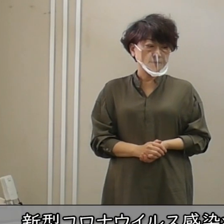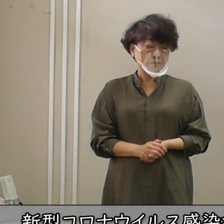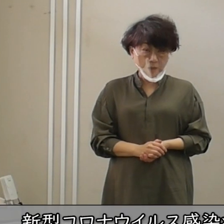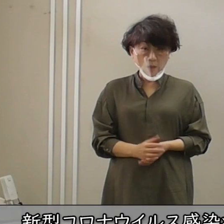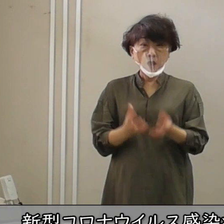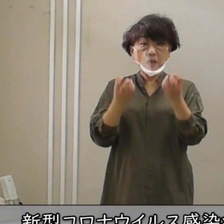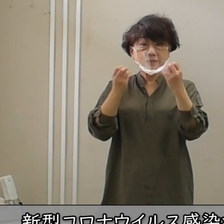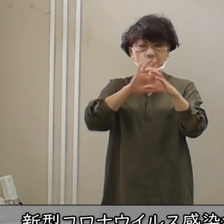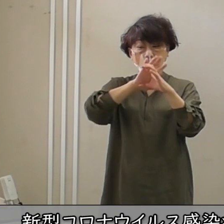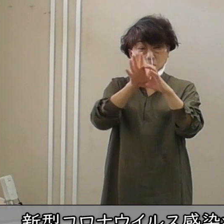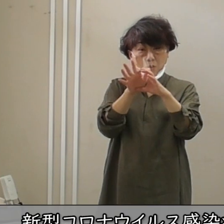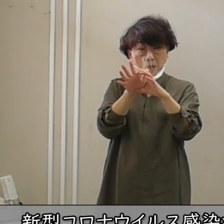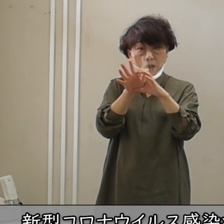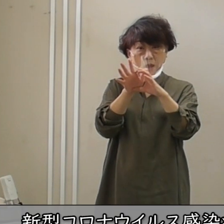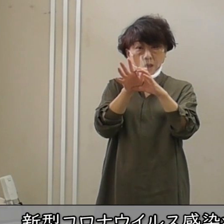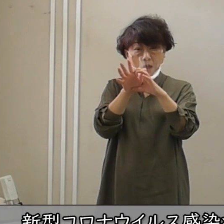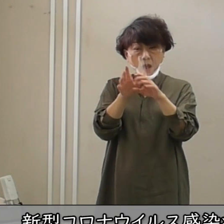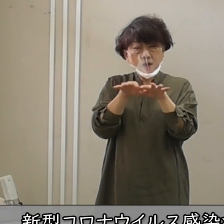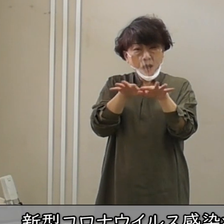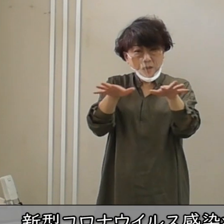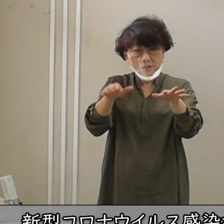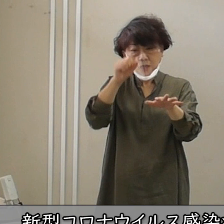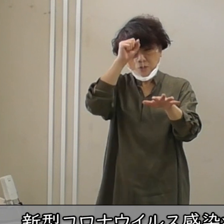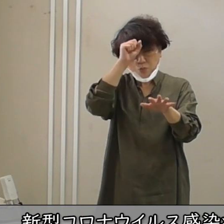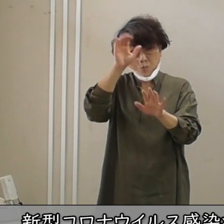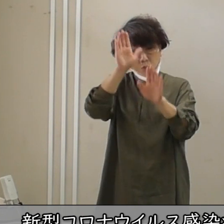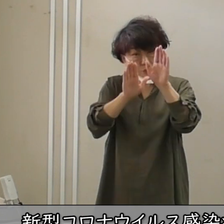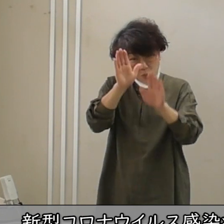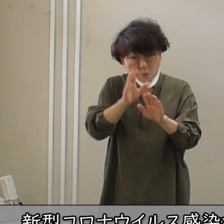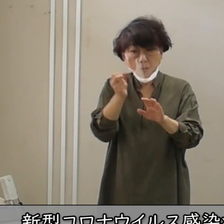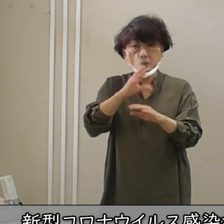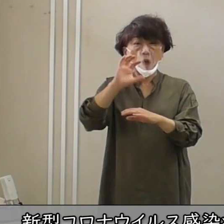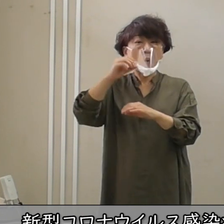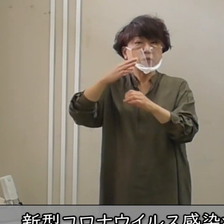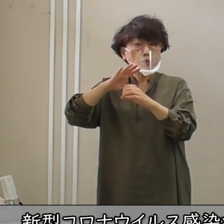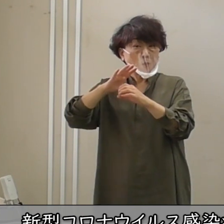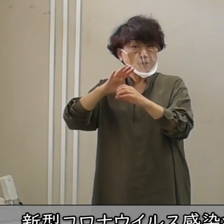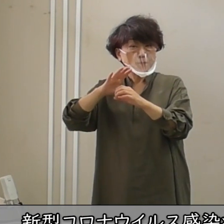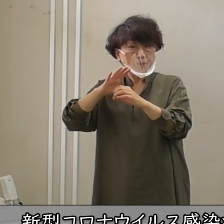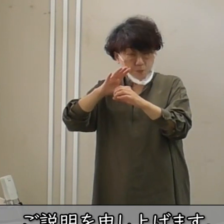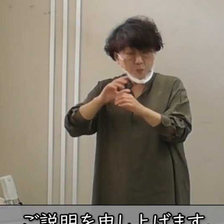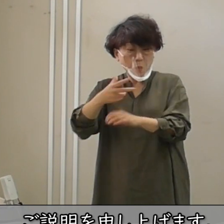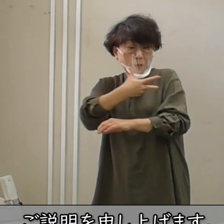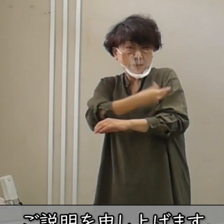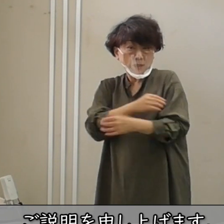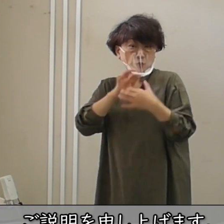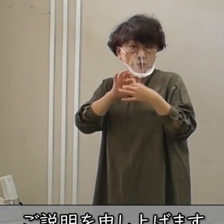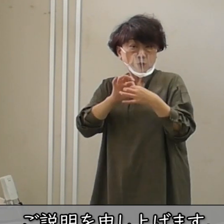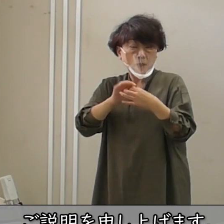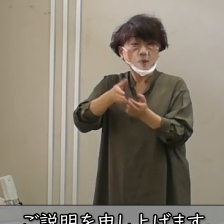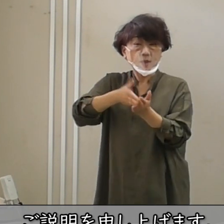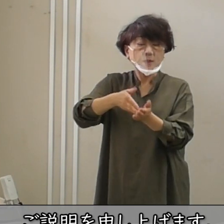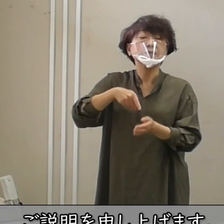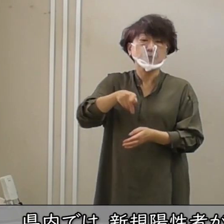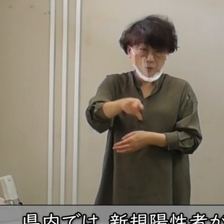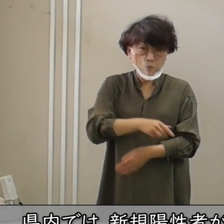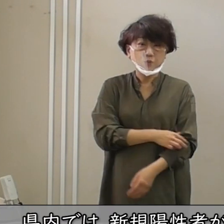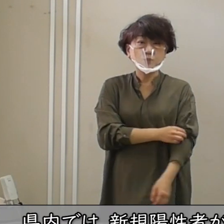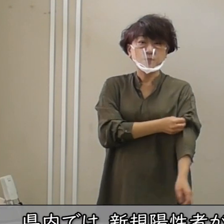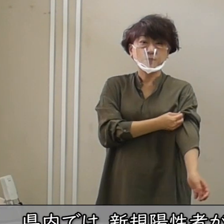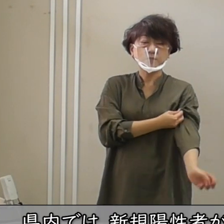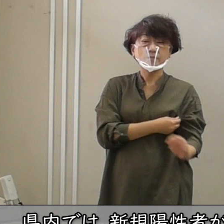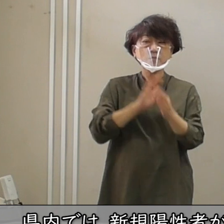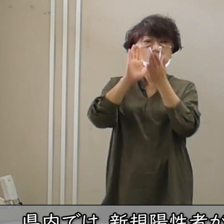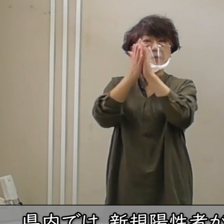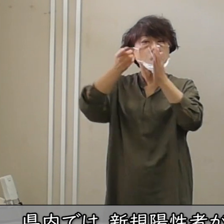新型コロナウイルス感染症の状況と、オミクロンワクチンの接種事業についてご説明を申し上げます。